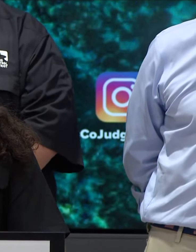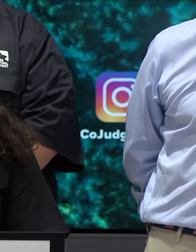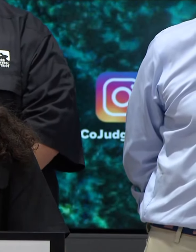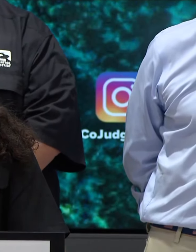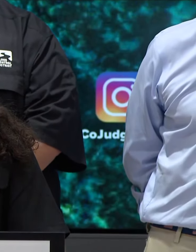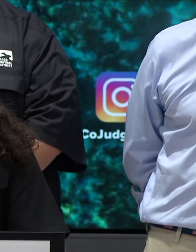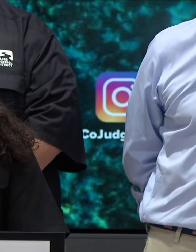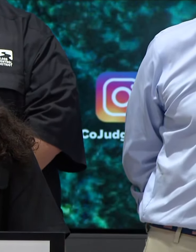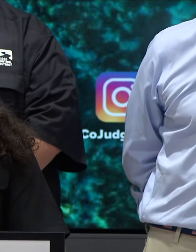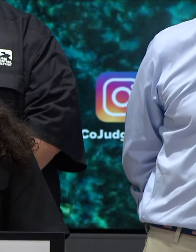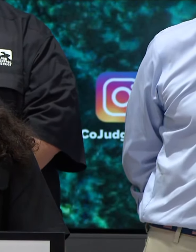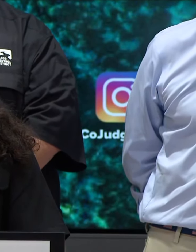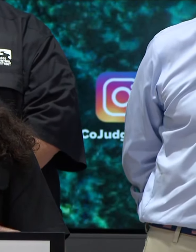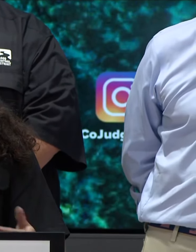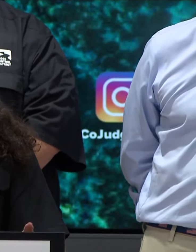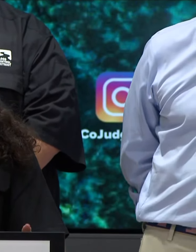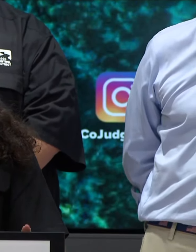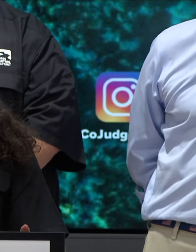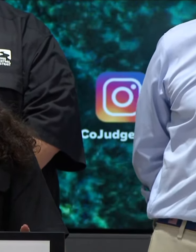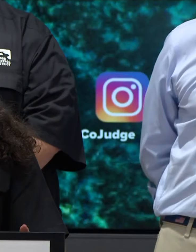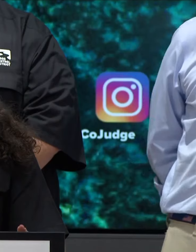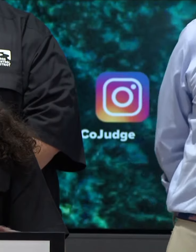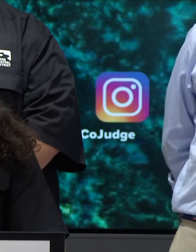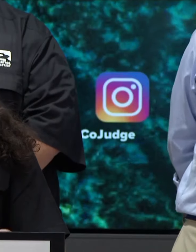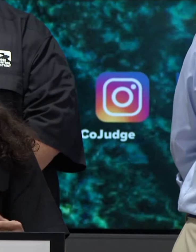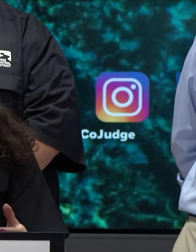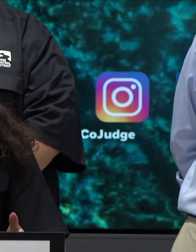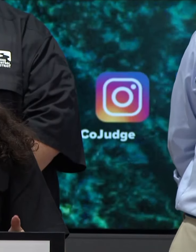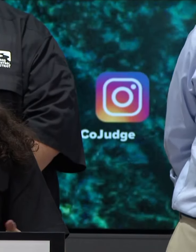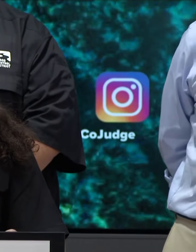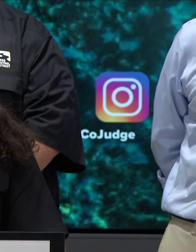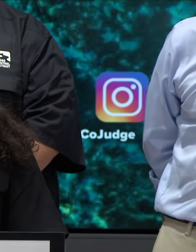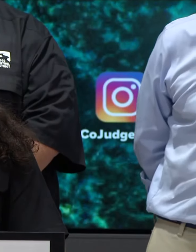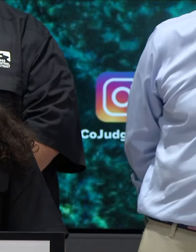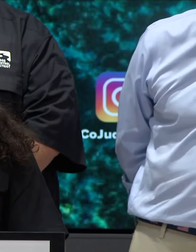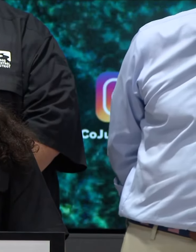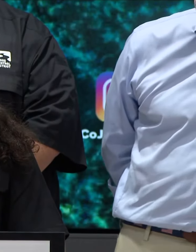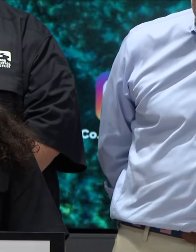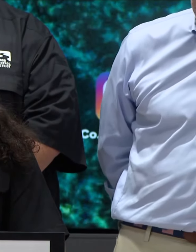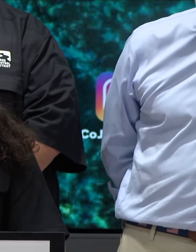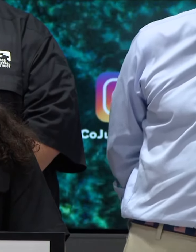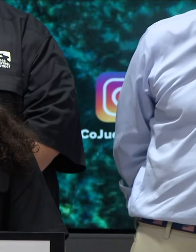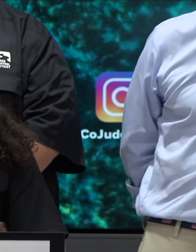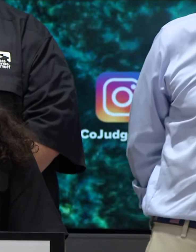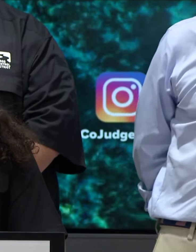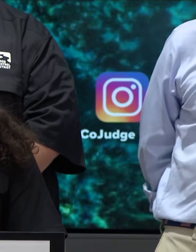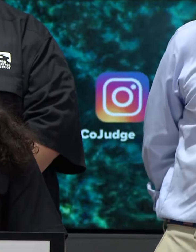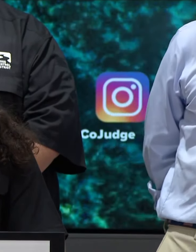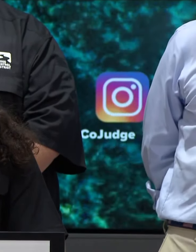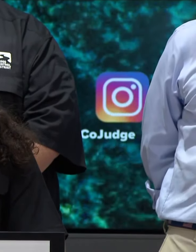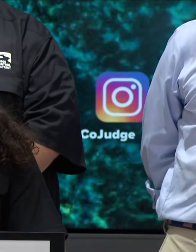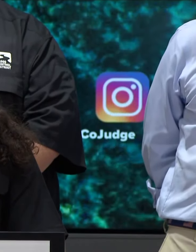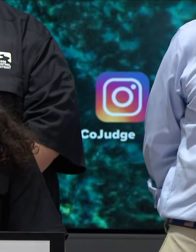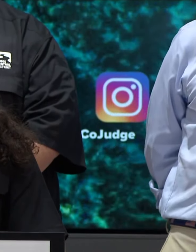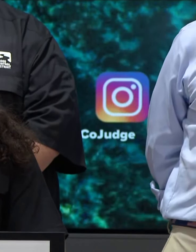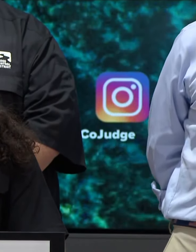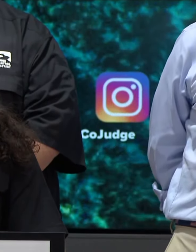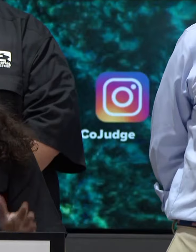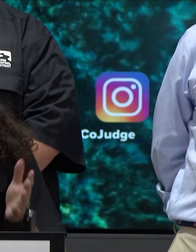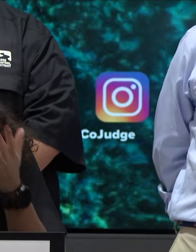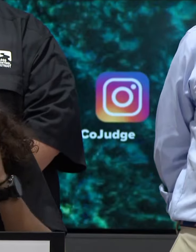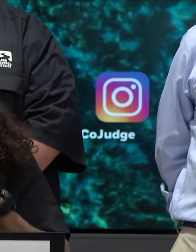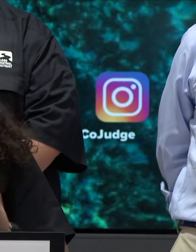no pueden proveer la gasolina. Y aquellas que sí tienen electricidad, pues están ya quedando sin gasolina porque todo el mundo está yendo.